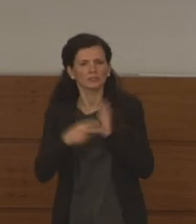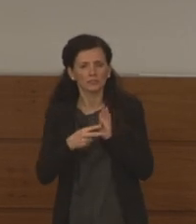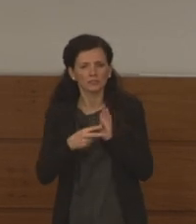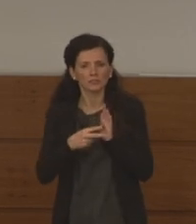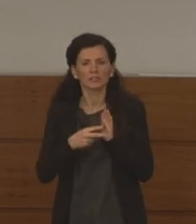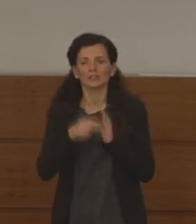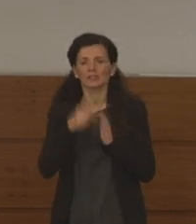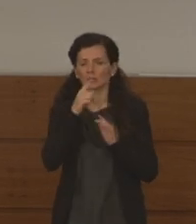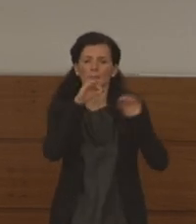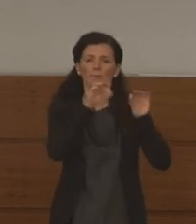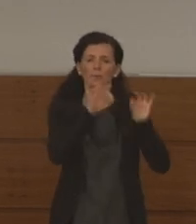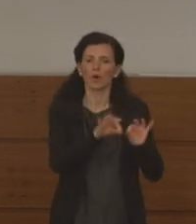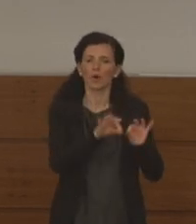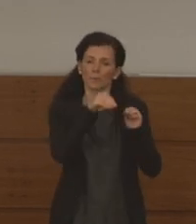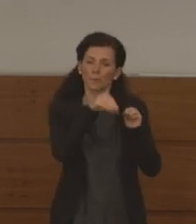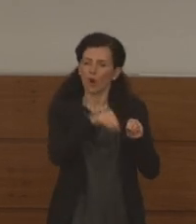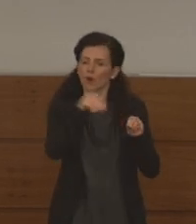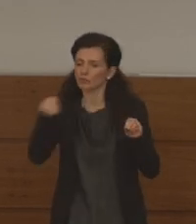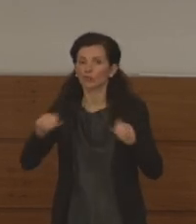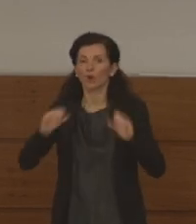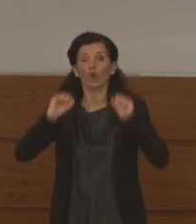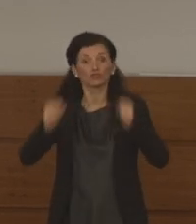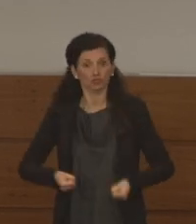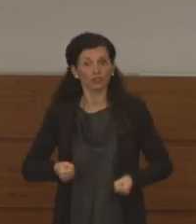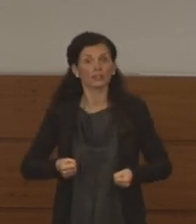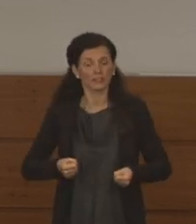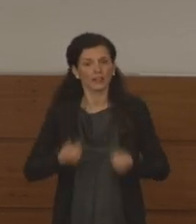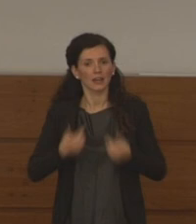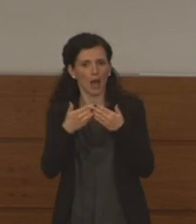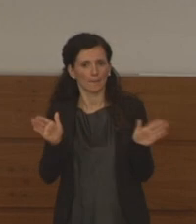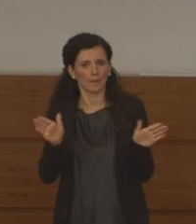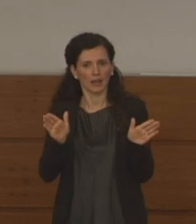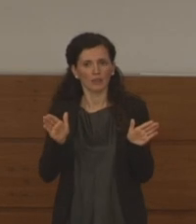sciistiche aperte nelle aree